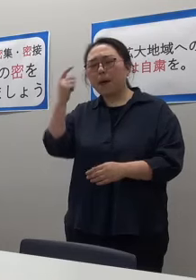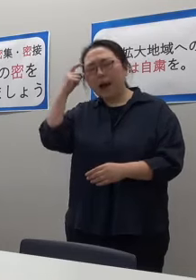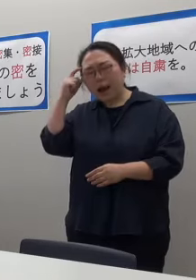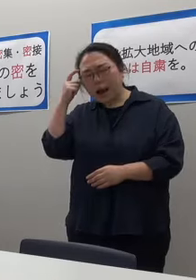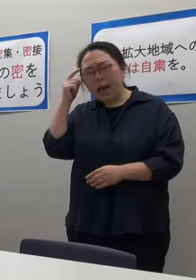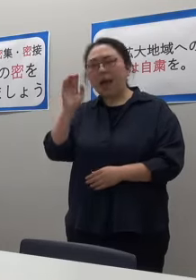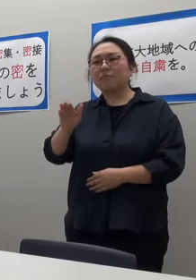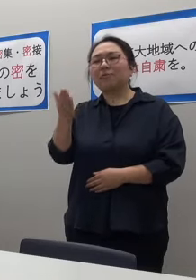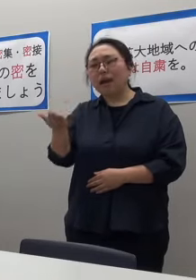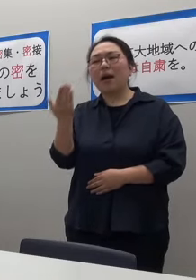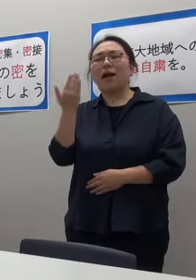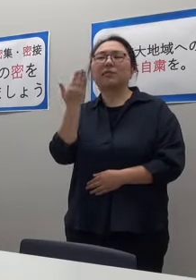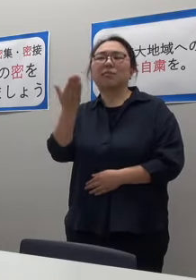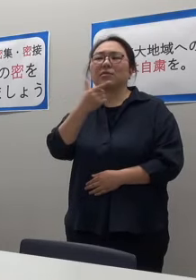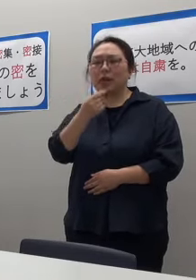なと思います。